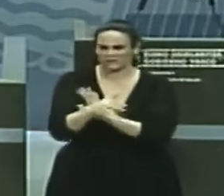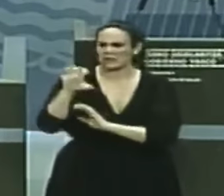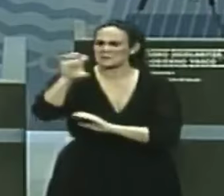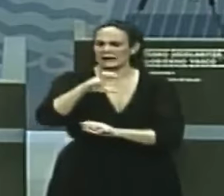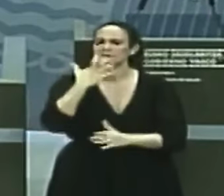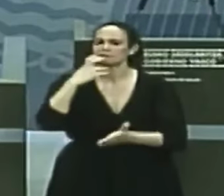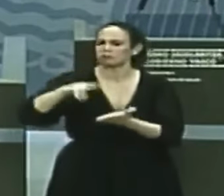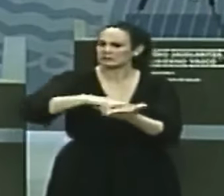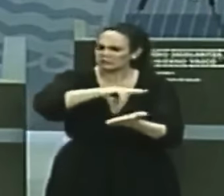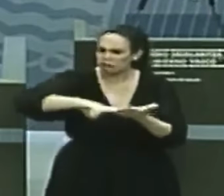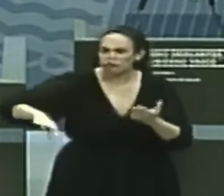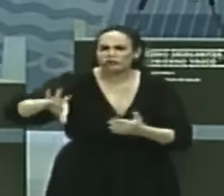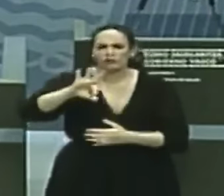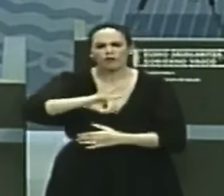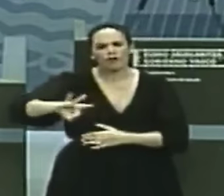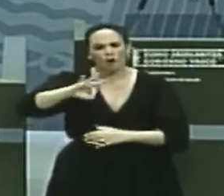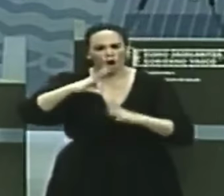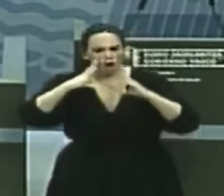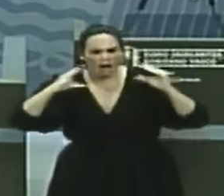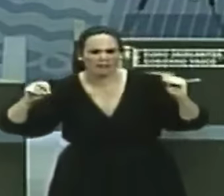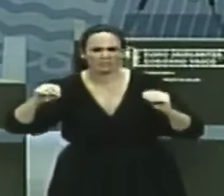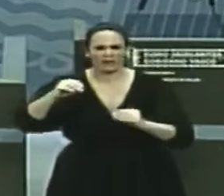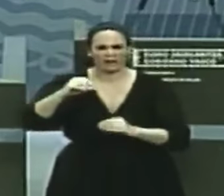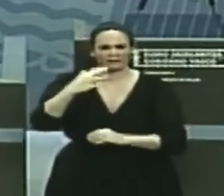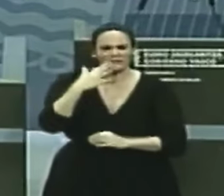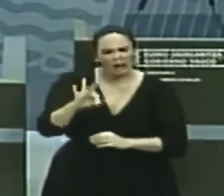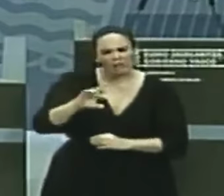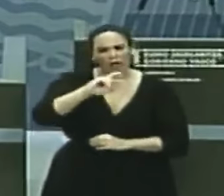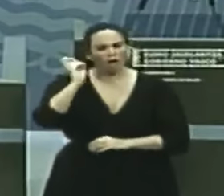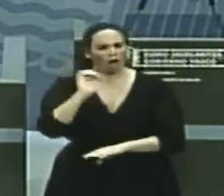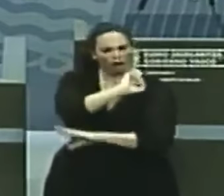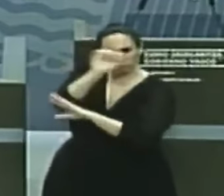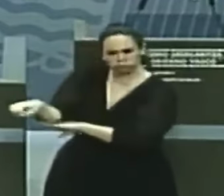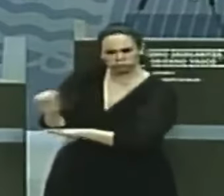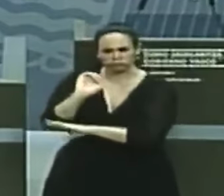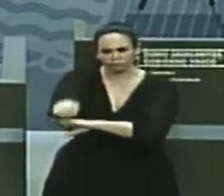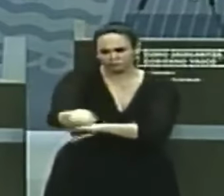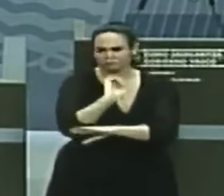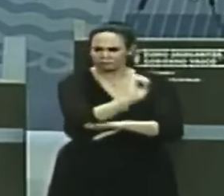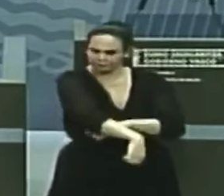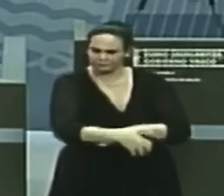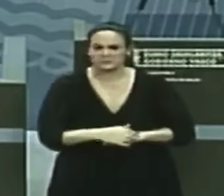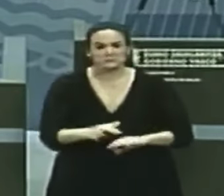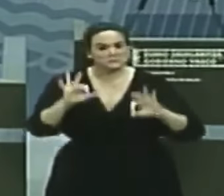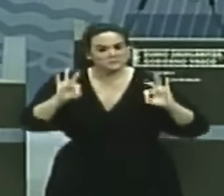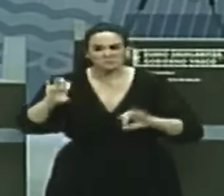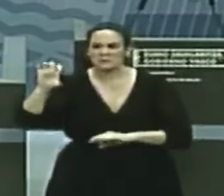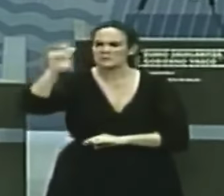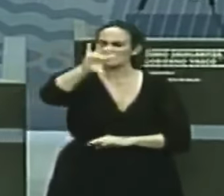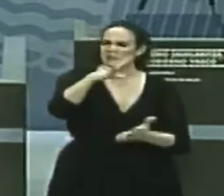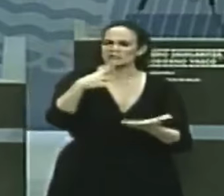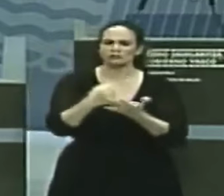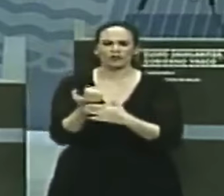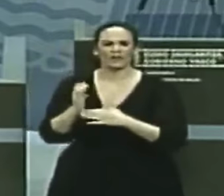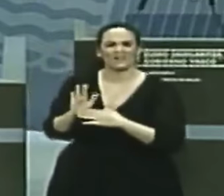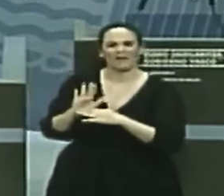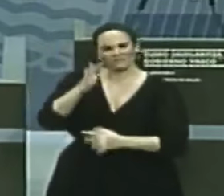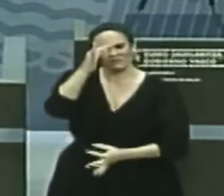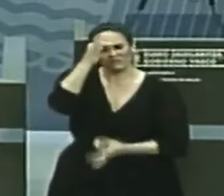unido países bajos o francia es preciso decir que no todos los países ofrecen este dato